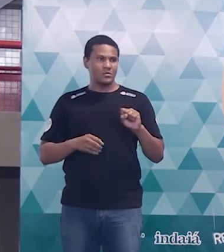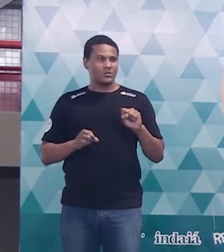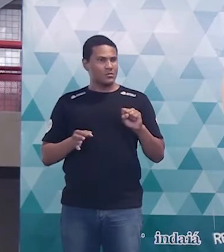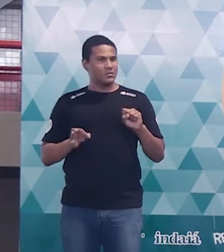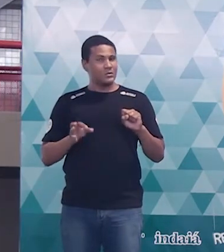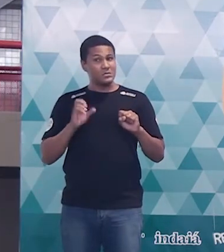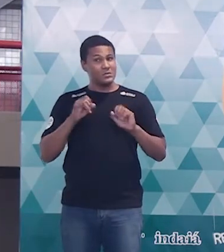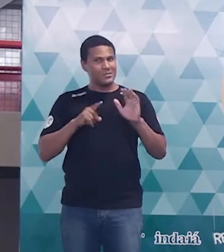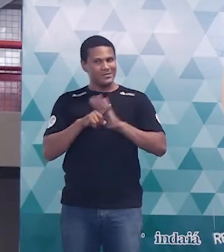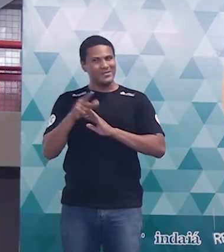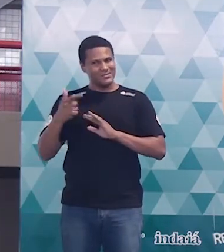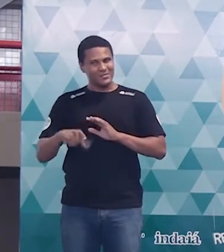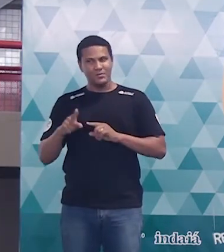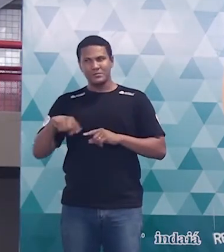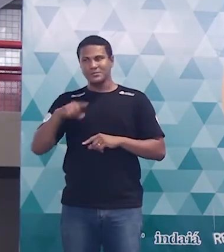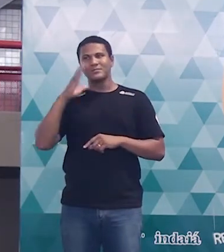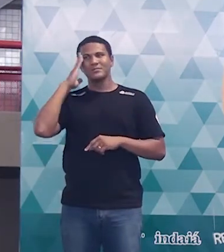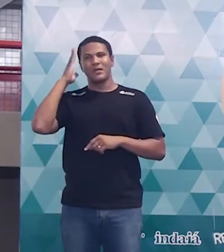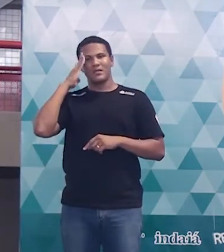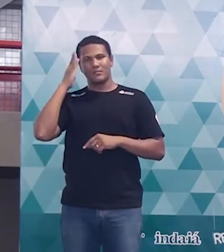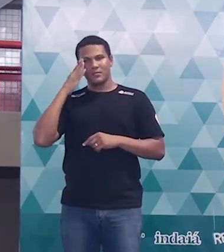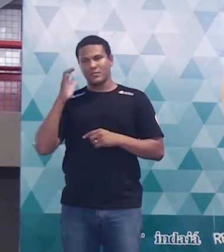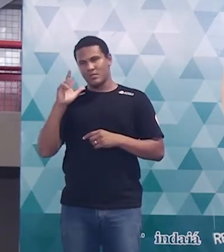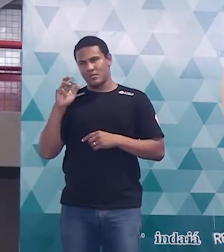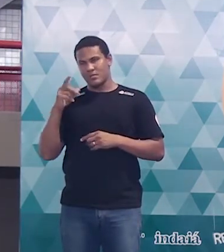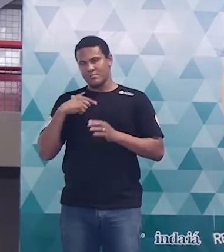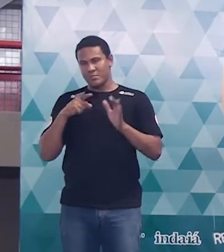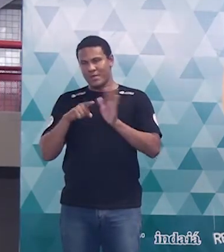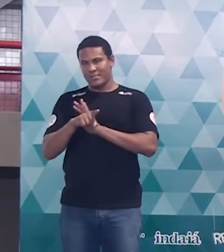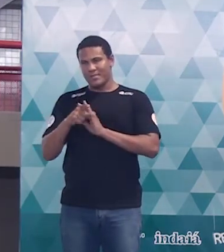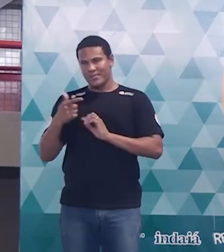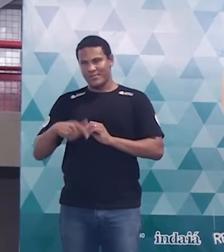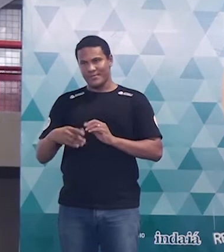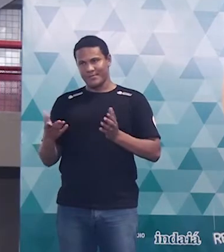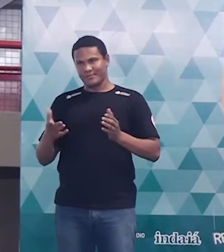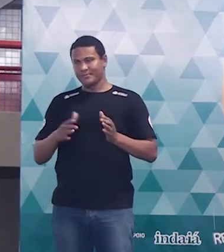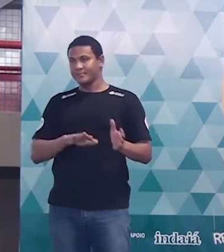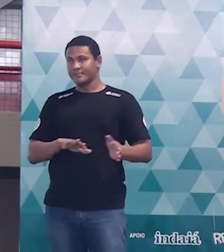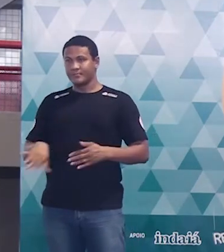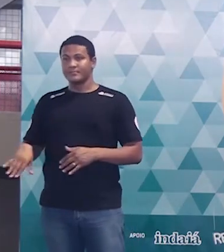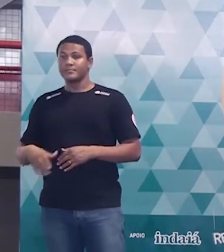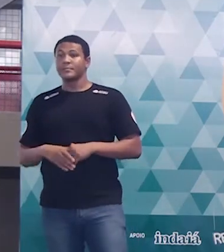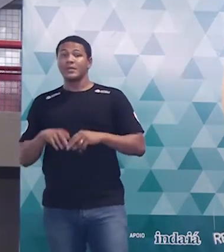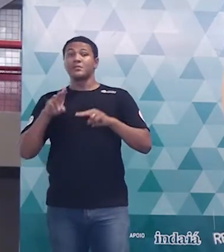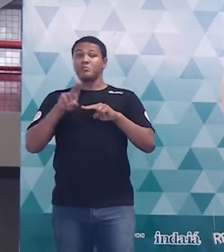Claro que eu não vou perguntar isso para vocês, né? Claro que não, tá? Bom, então tudo que você pode